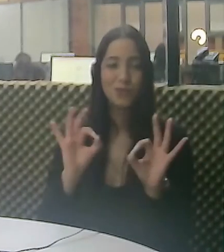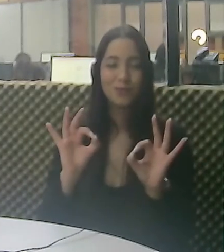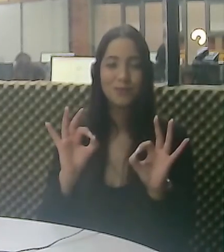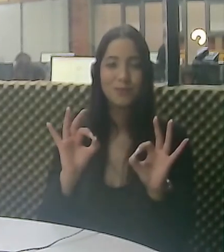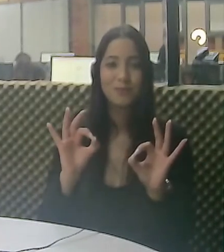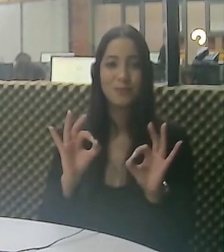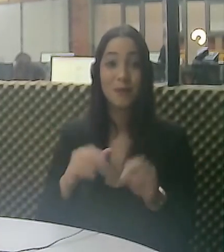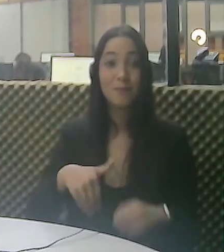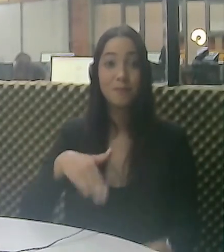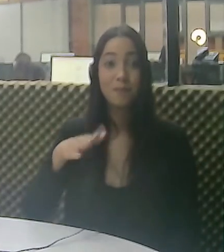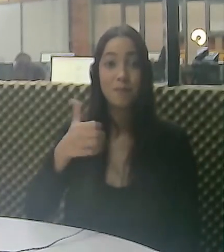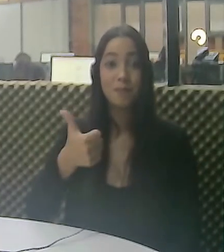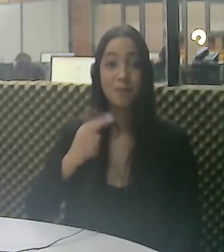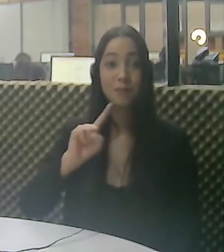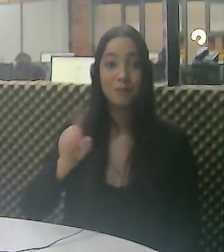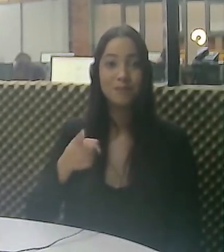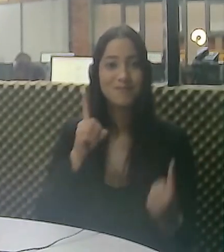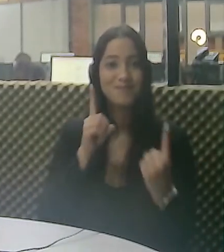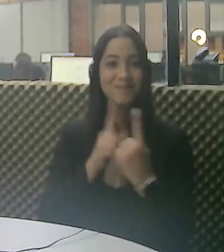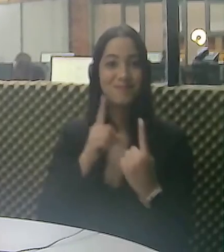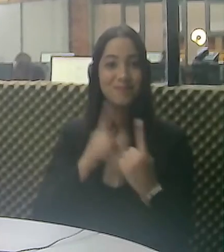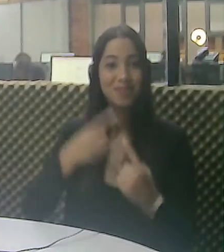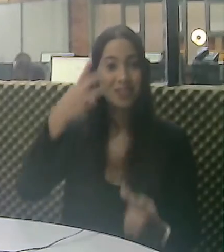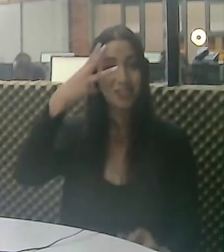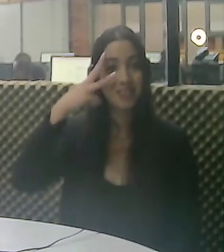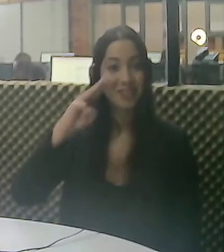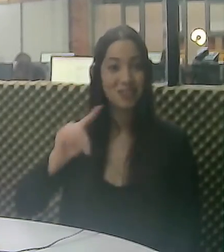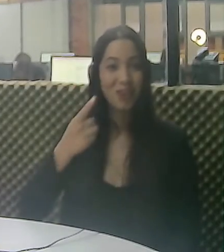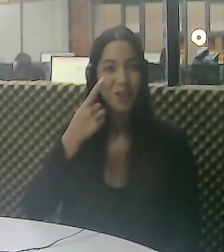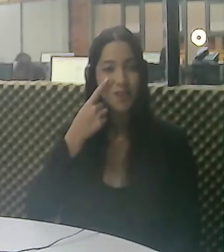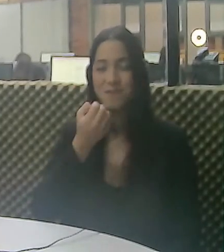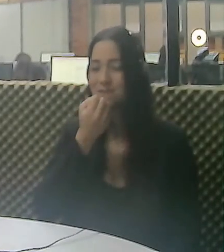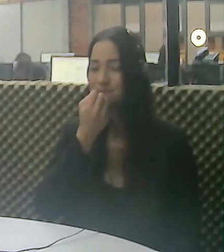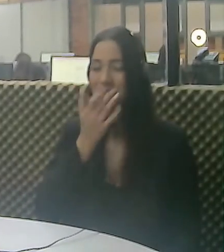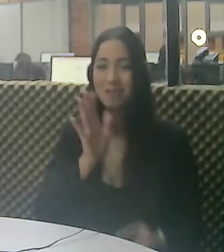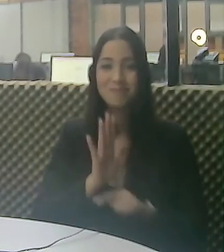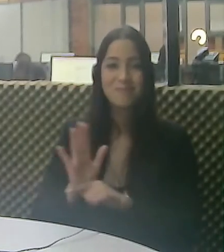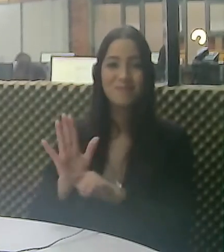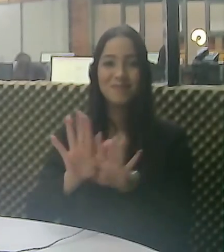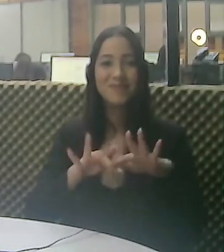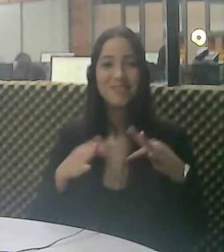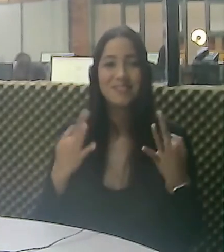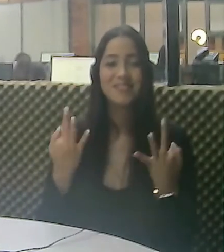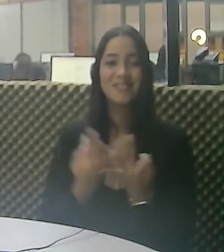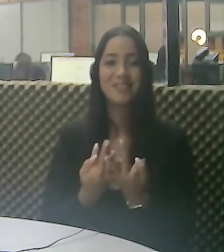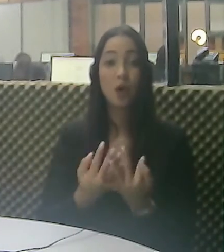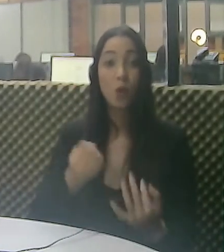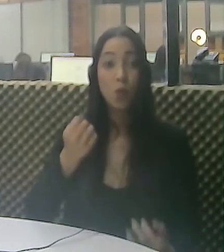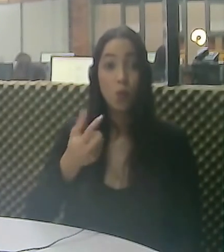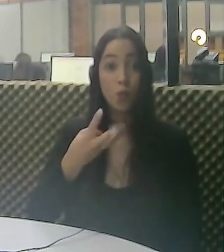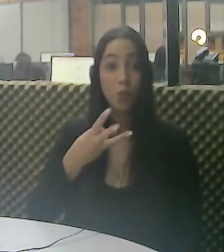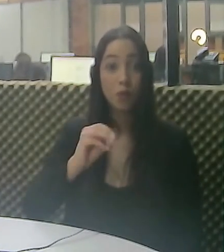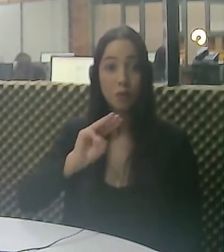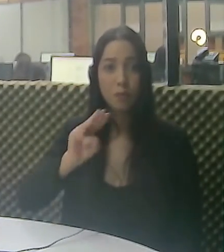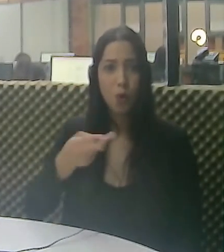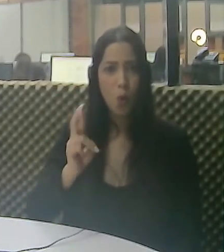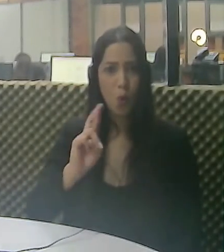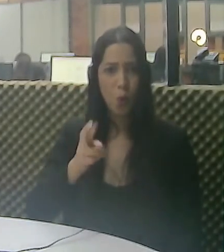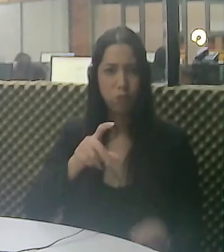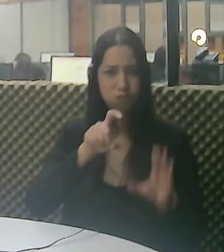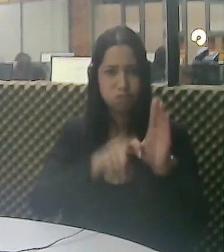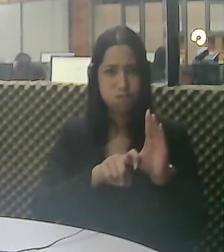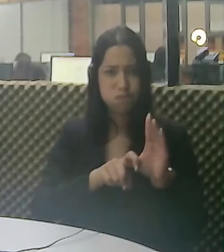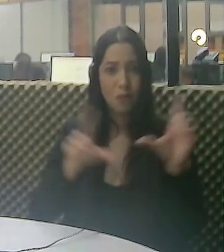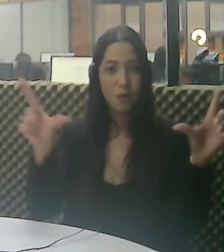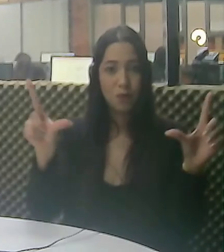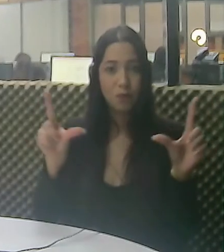foram mais de 12 mil atendimentos em três dias e olhos benefícios para as famílias e de quase 30 milhões de reais em